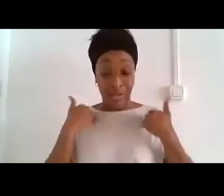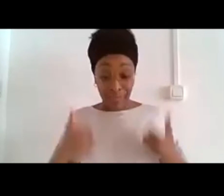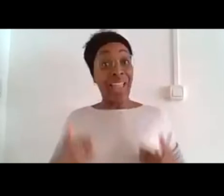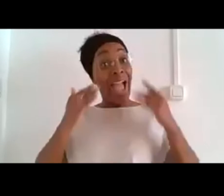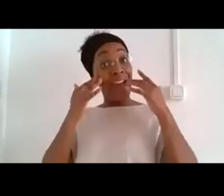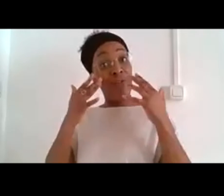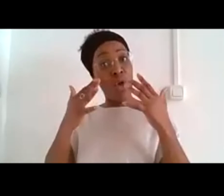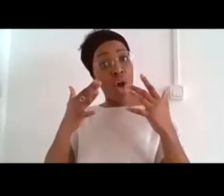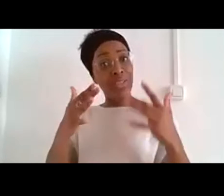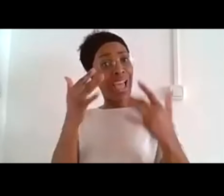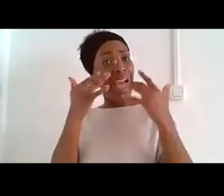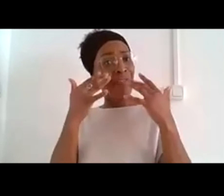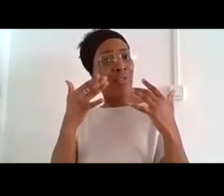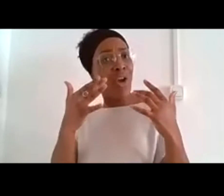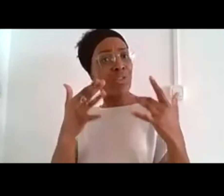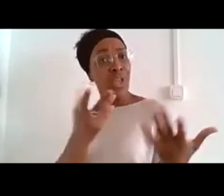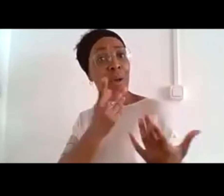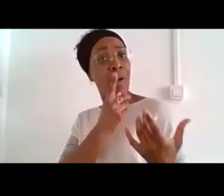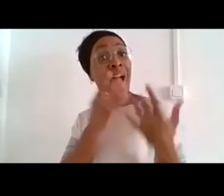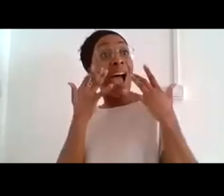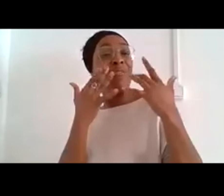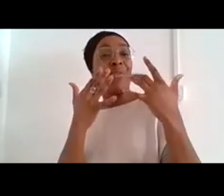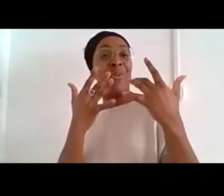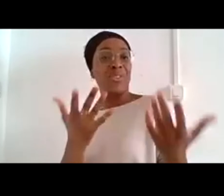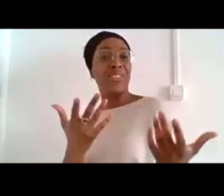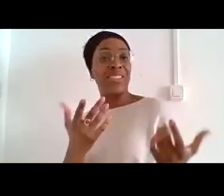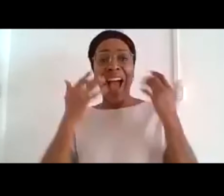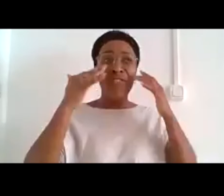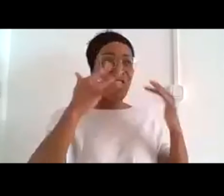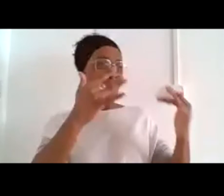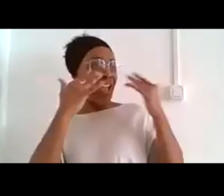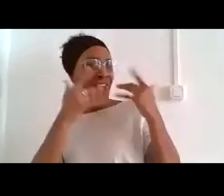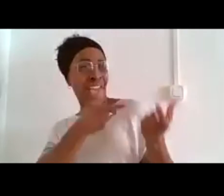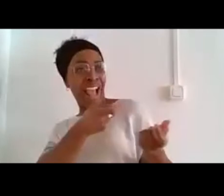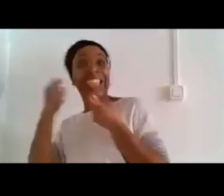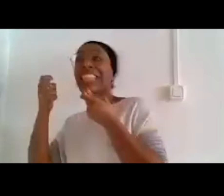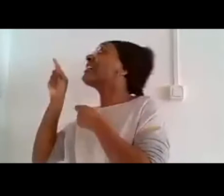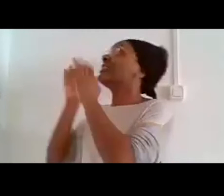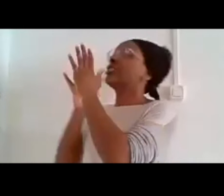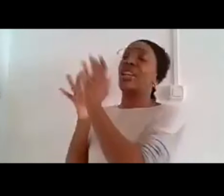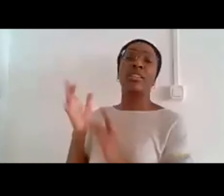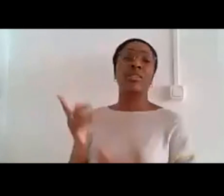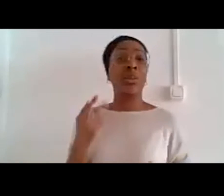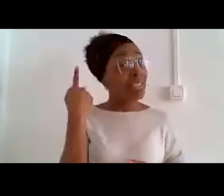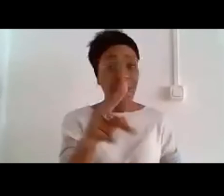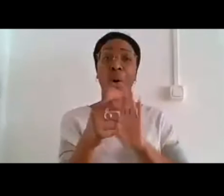influenceur ou cette influenceuse dans ta sphère de vie.